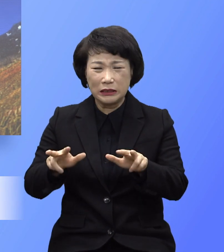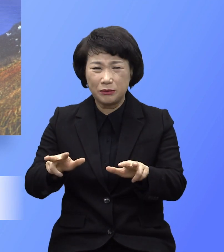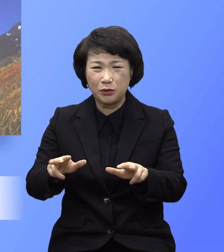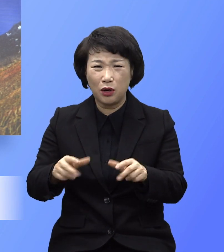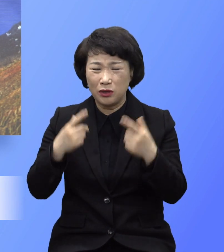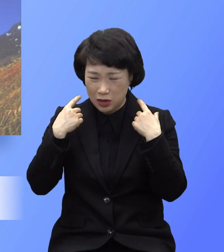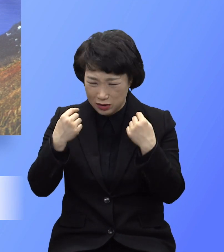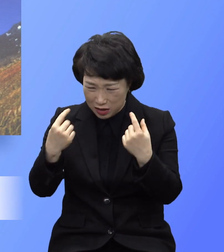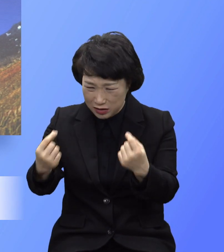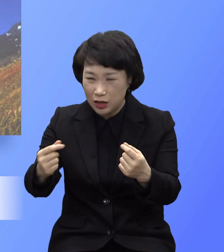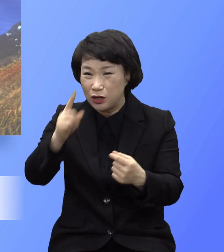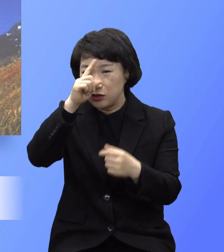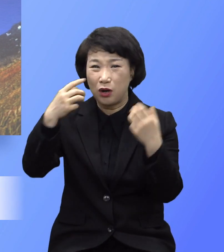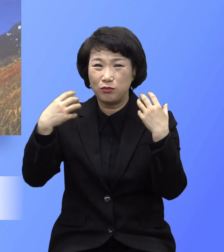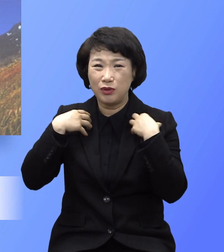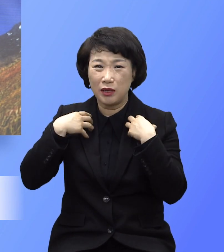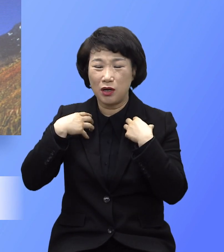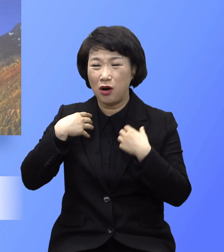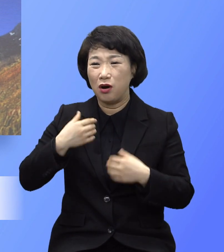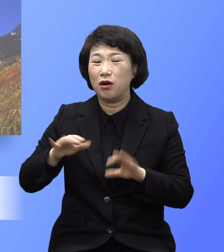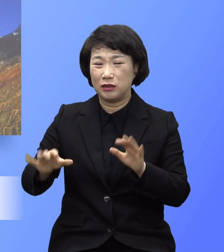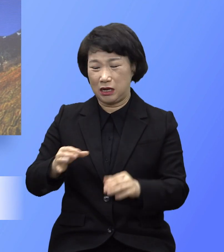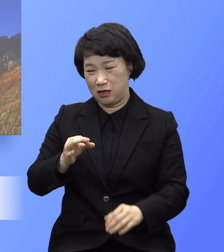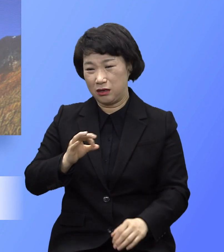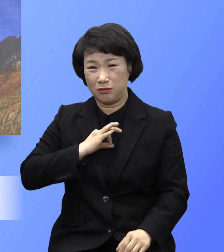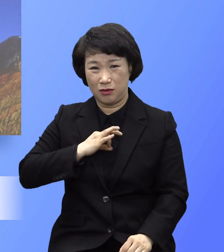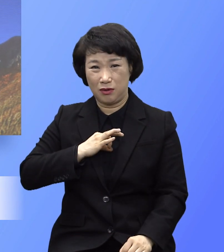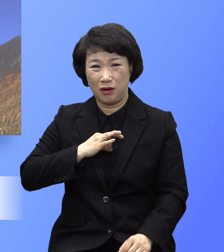여전히 국가에서 나오는 돈이나 타먹고